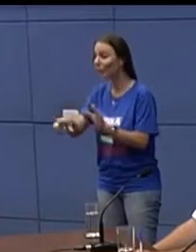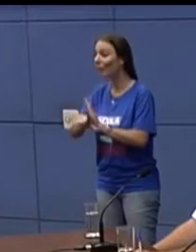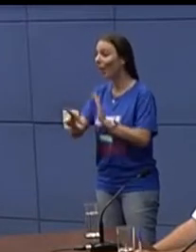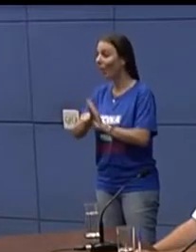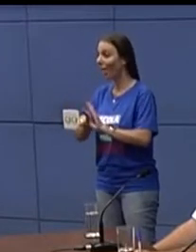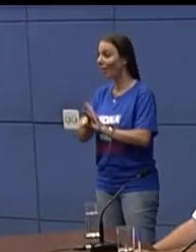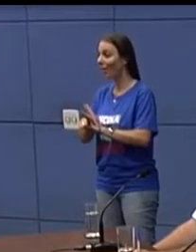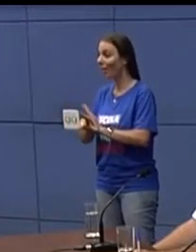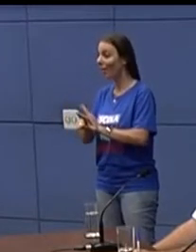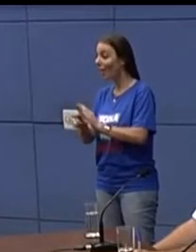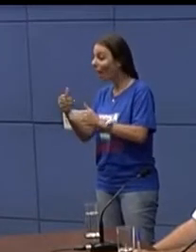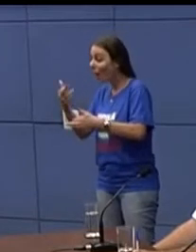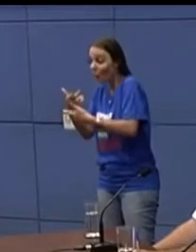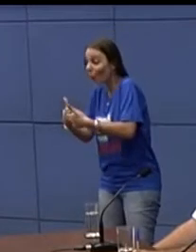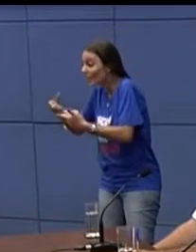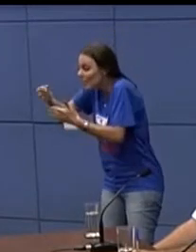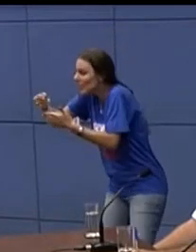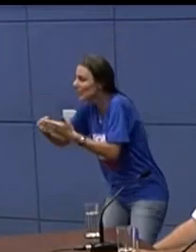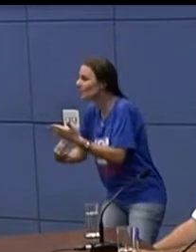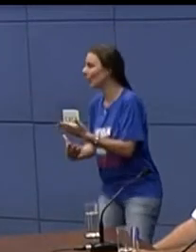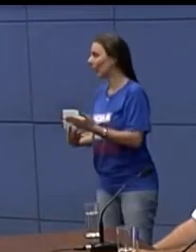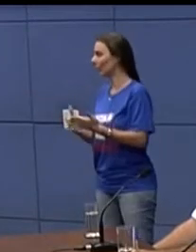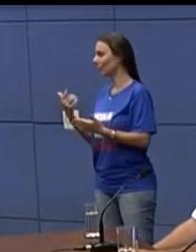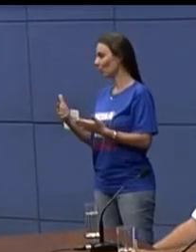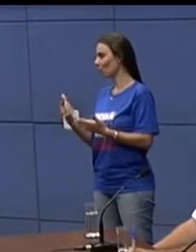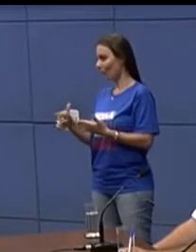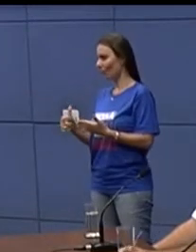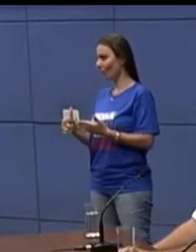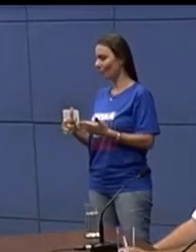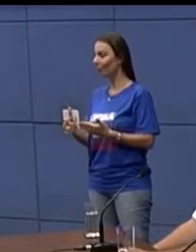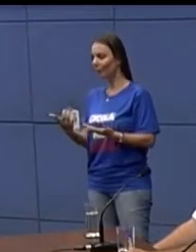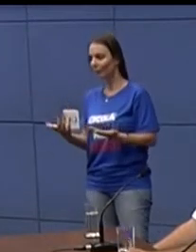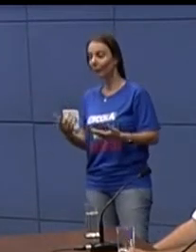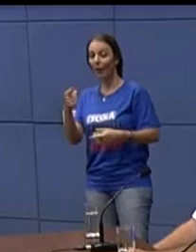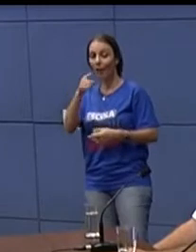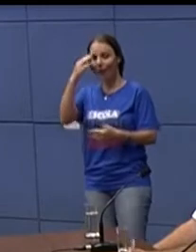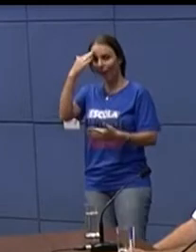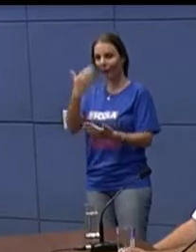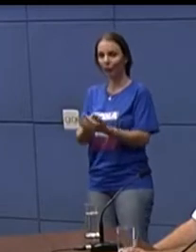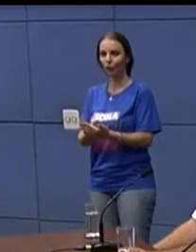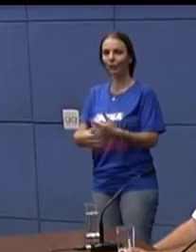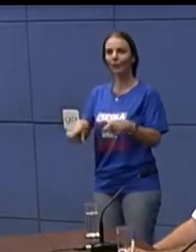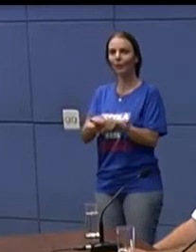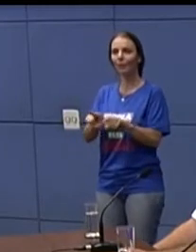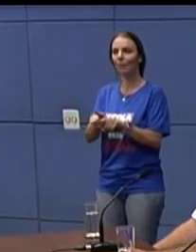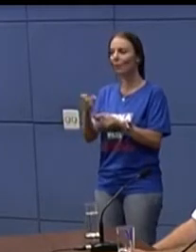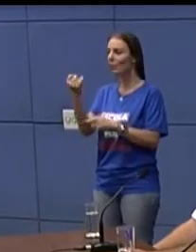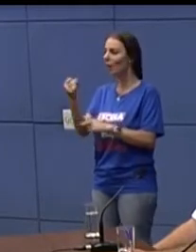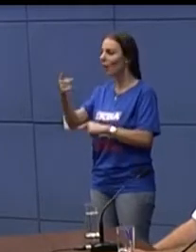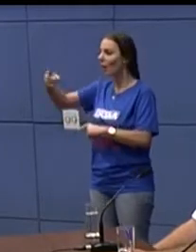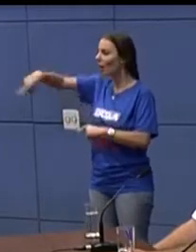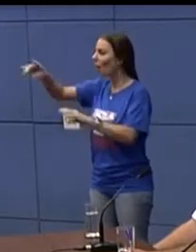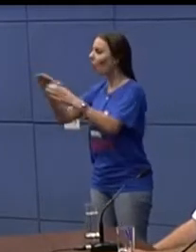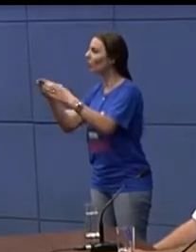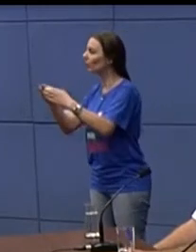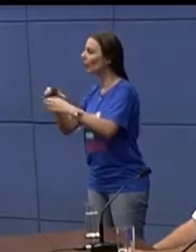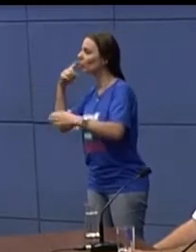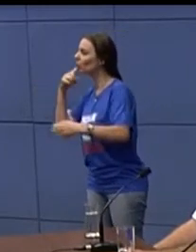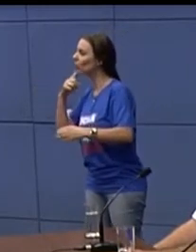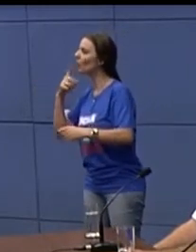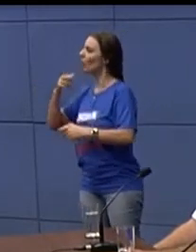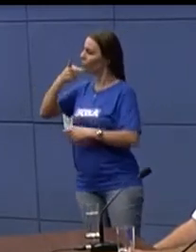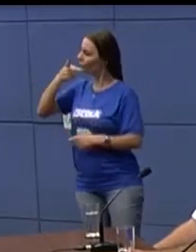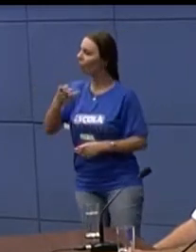essa previsão. E eu creio que, ouvindo também a comunidade surda, seja algo que tenha que ser